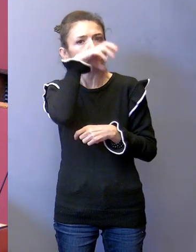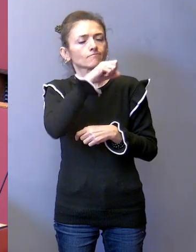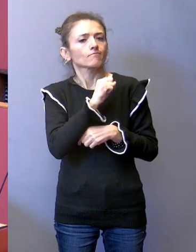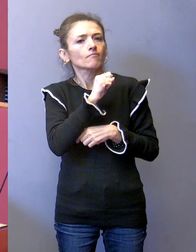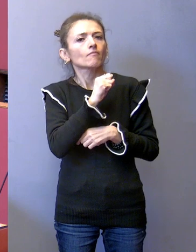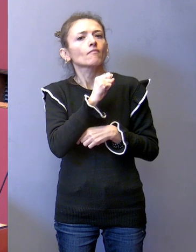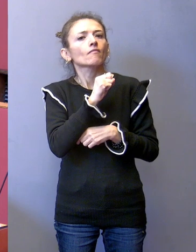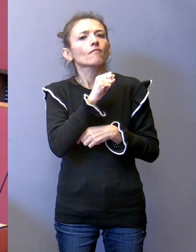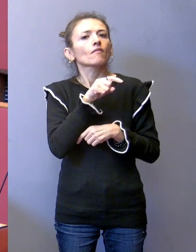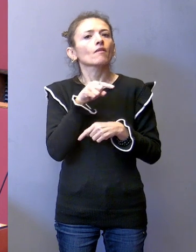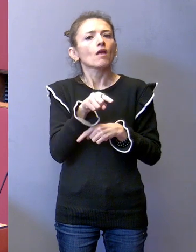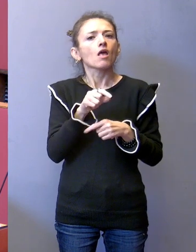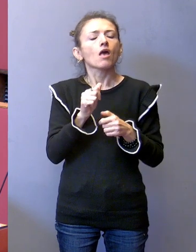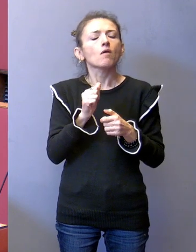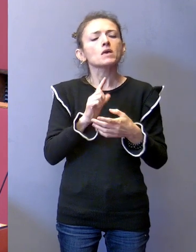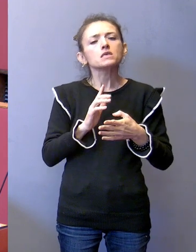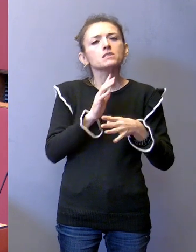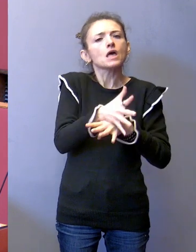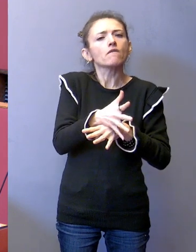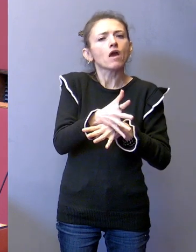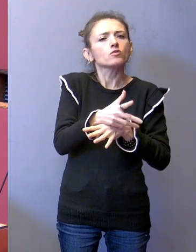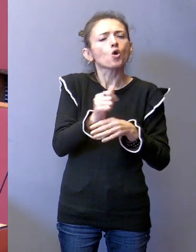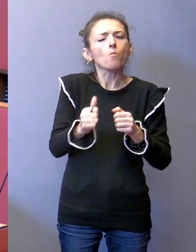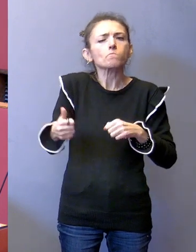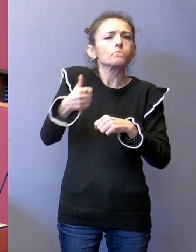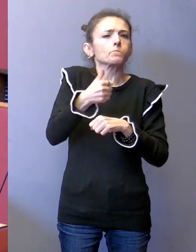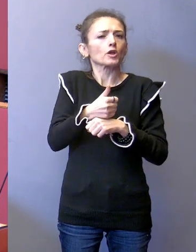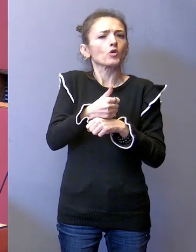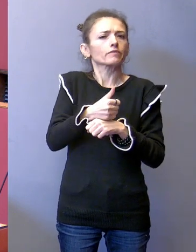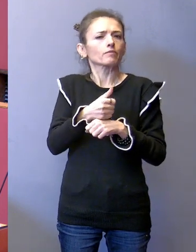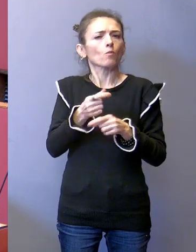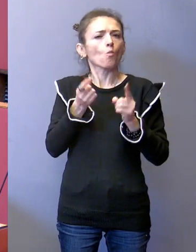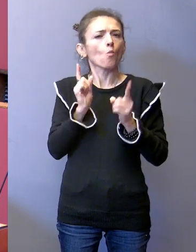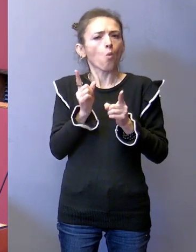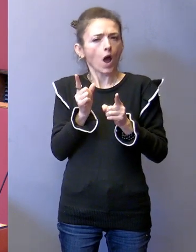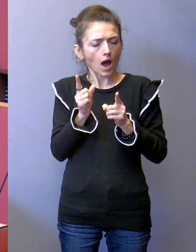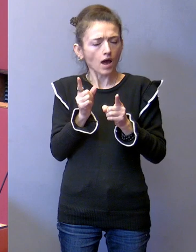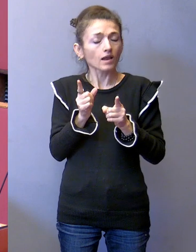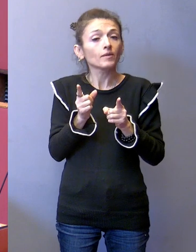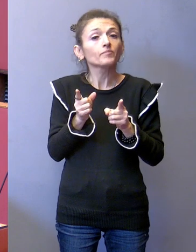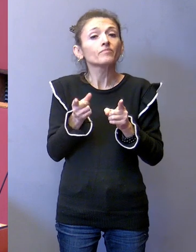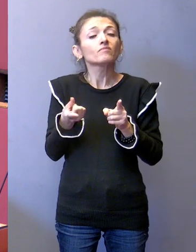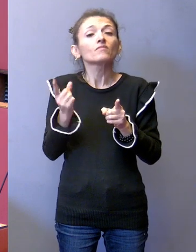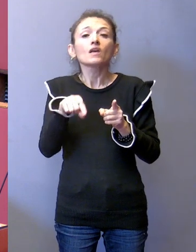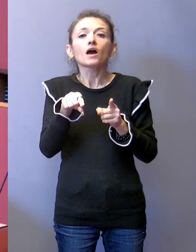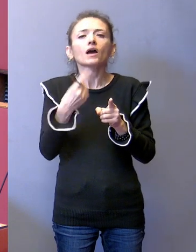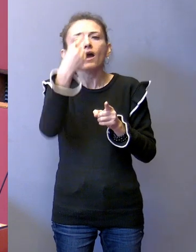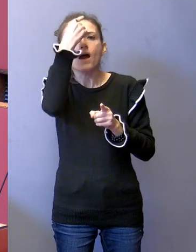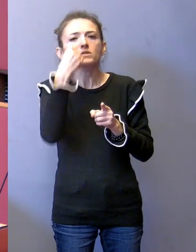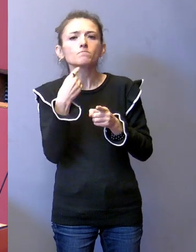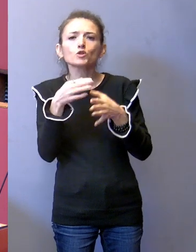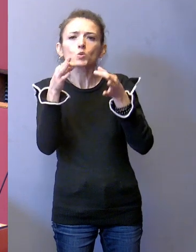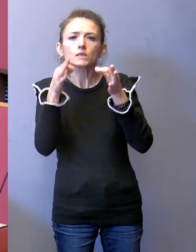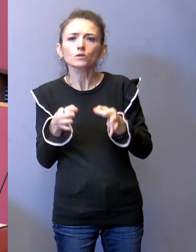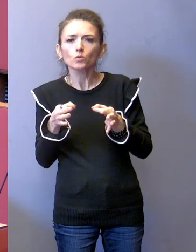priorità in questo senso di intervento dove magari sicuramente come ha detto anche lei per quanto riguarda un aspetto anche della sicurezza Dove vedere